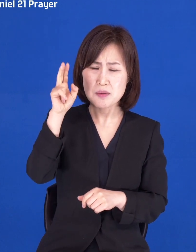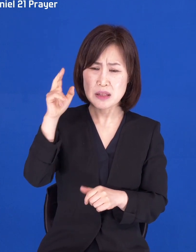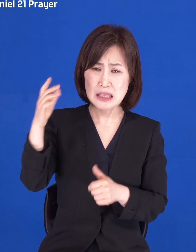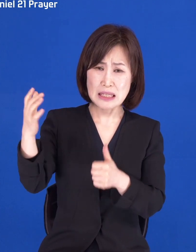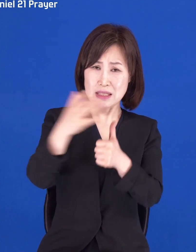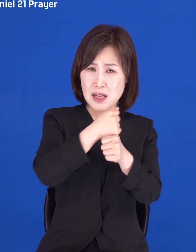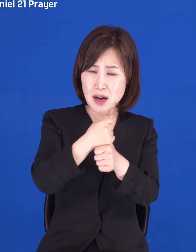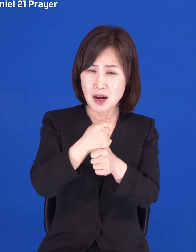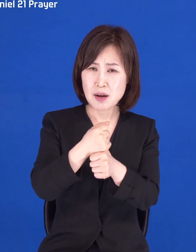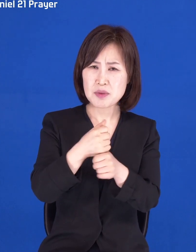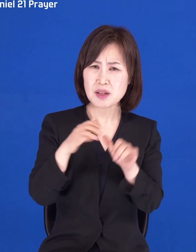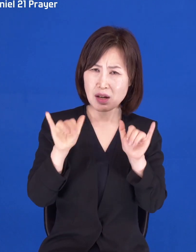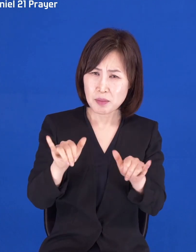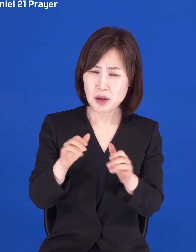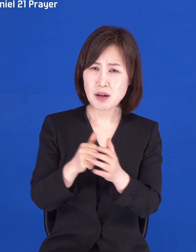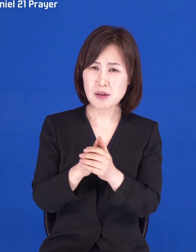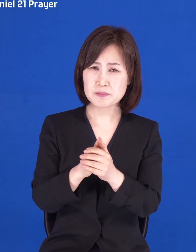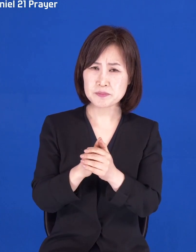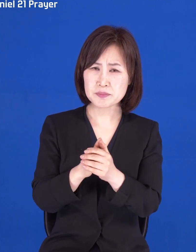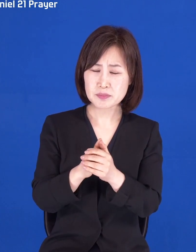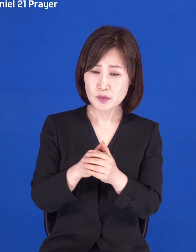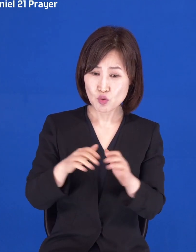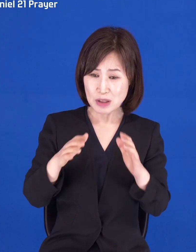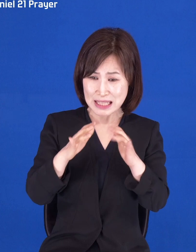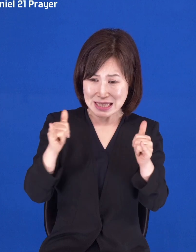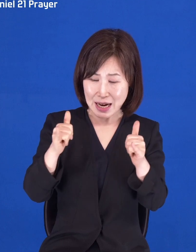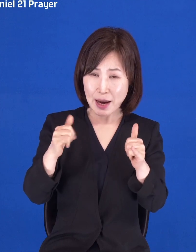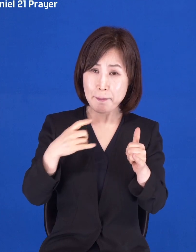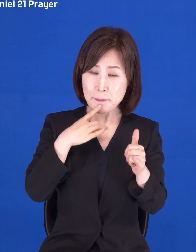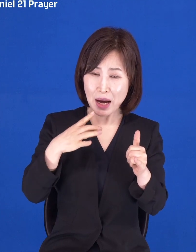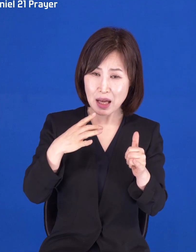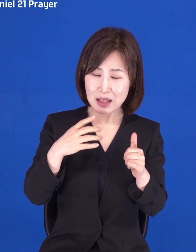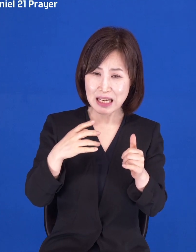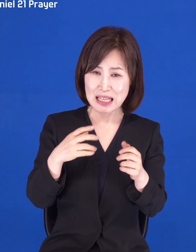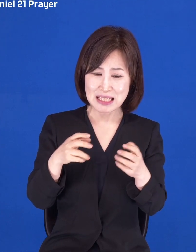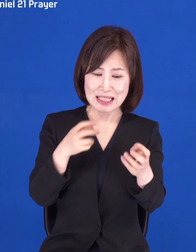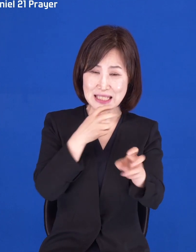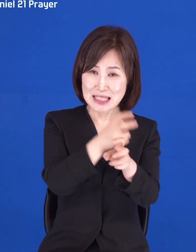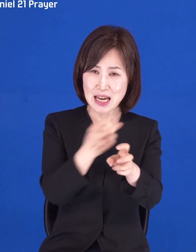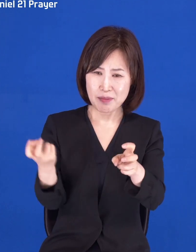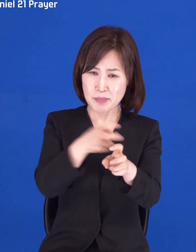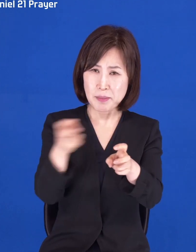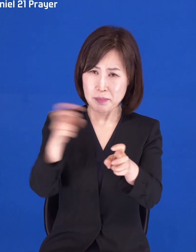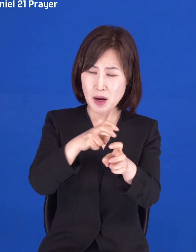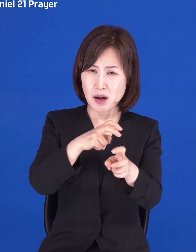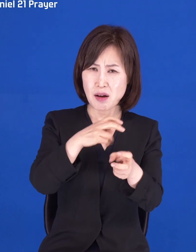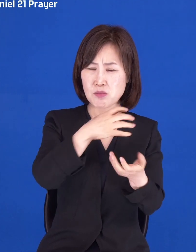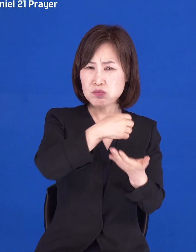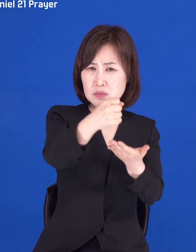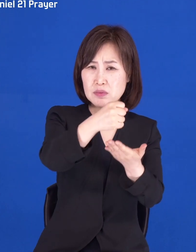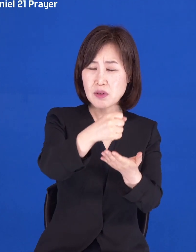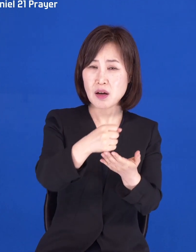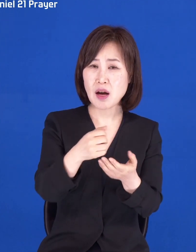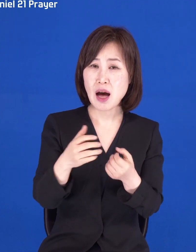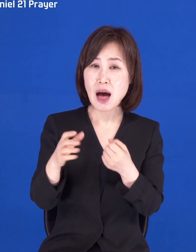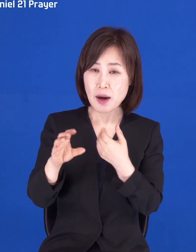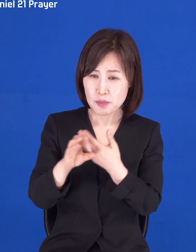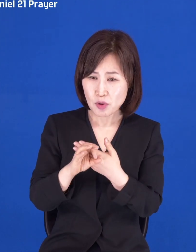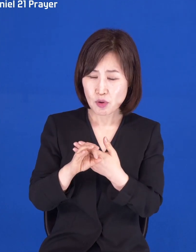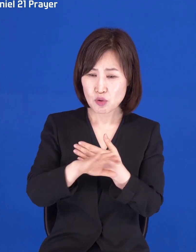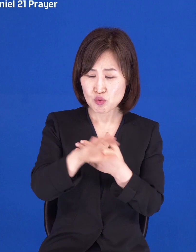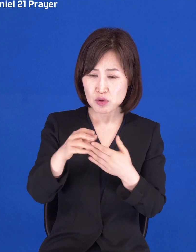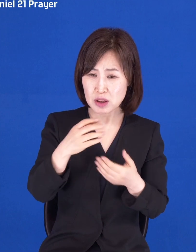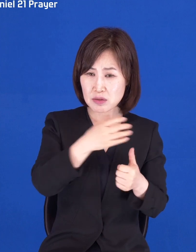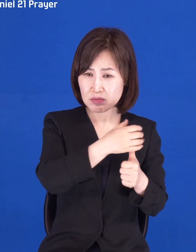닥치면은 그냥 사람만 차에 실어서 데리고 간대요. 그래가지고 우리 가족을 데리고 실어